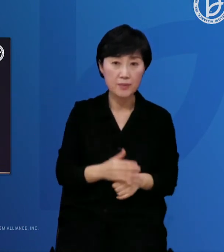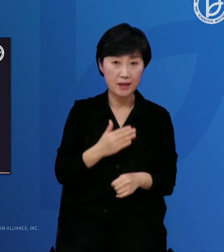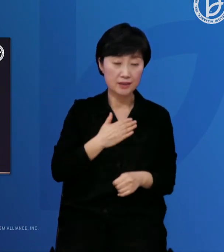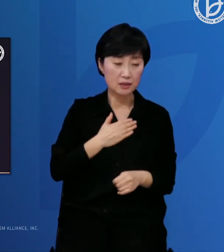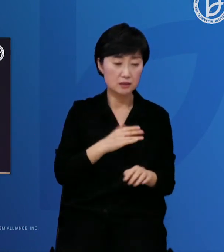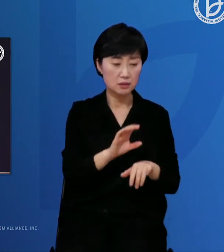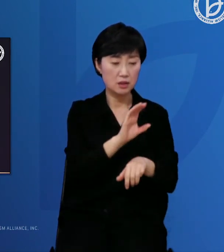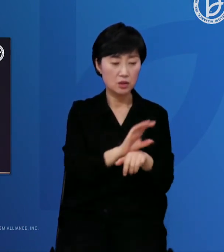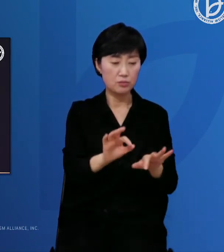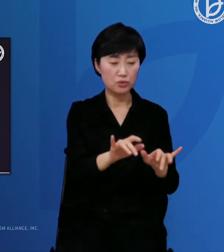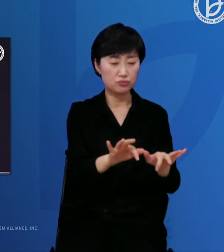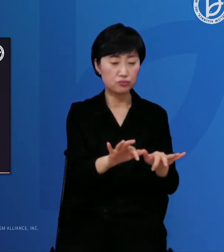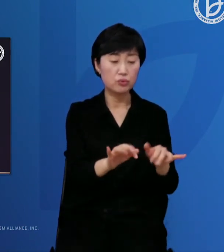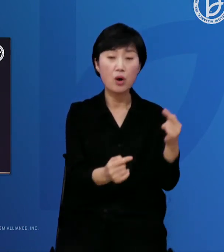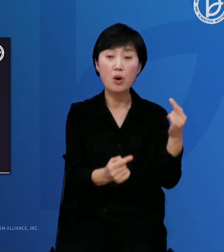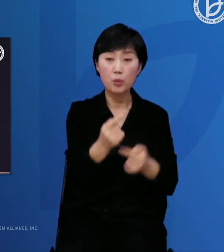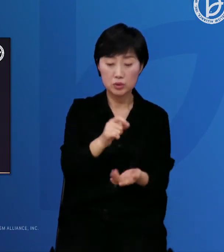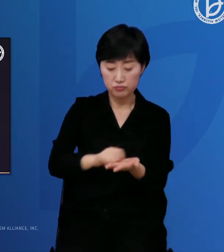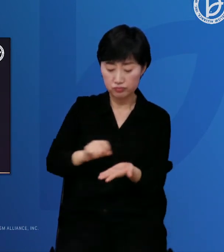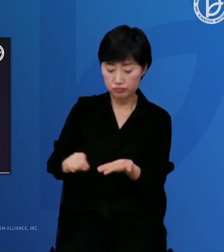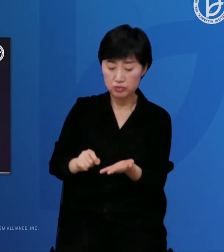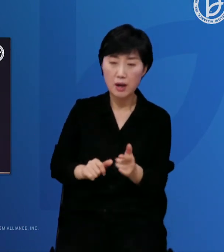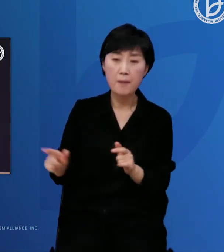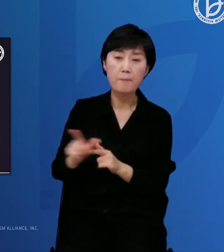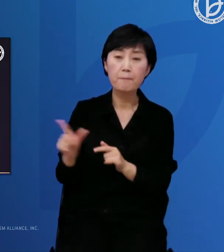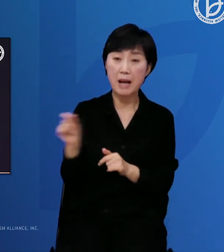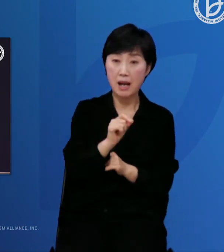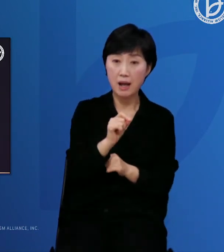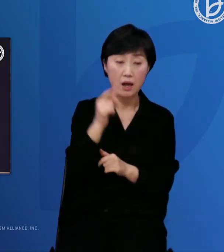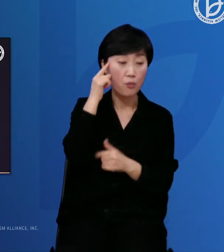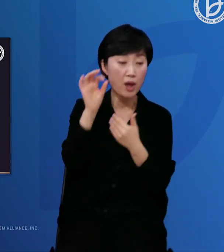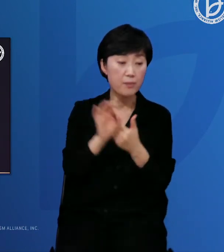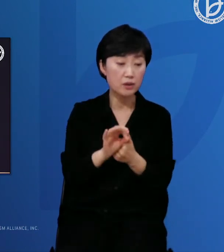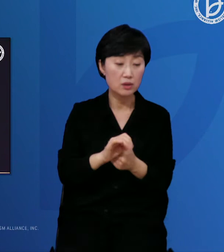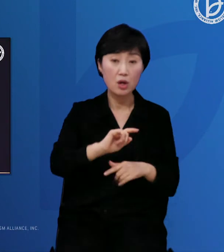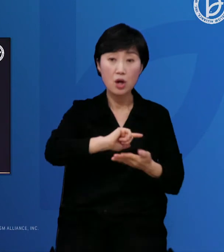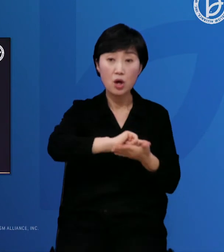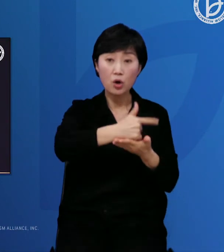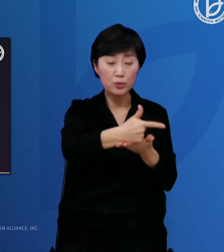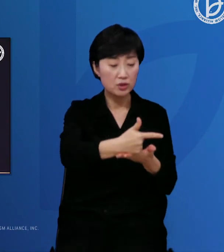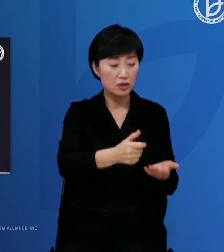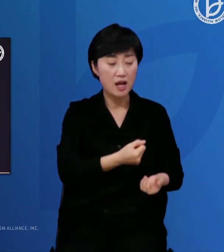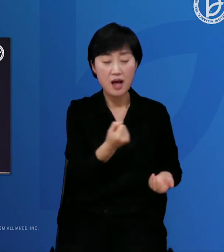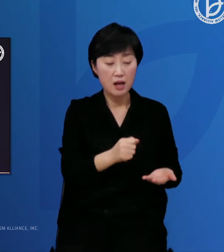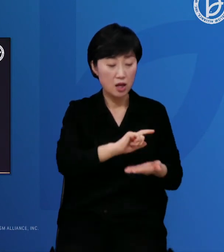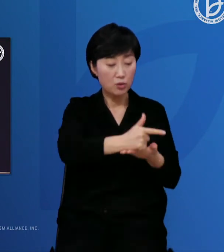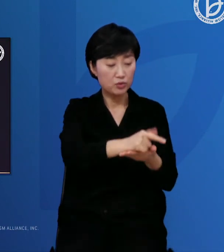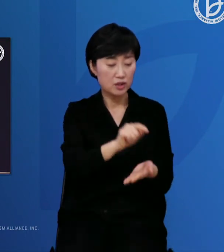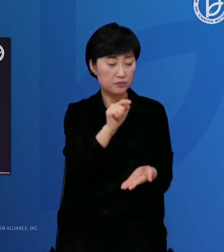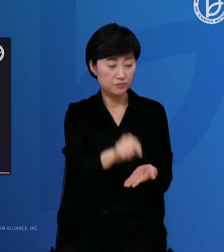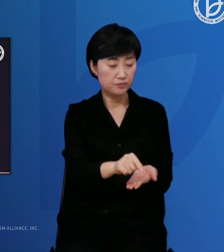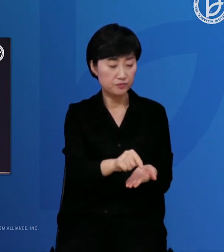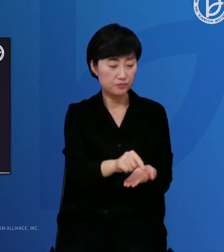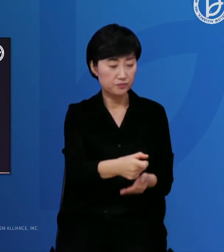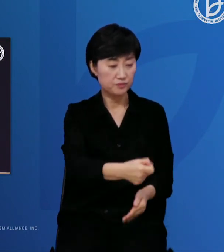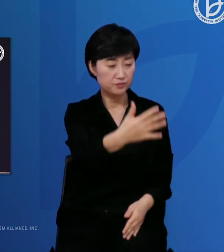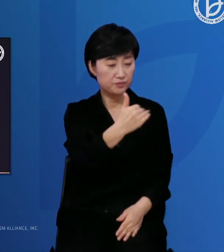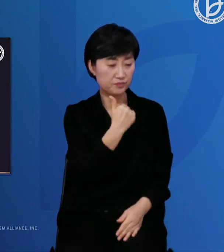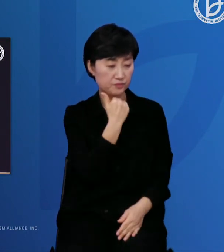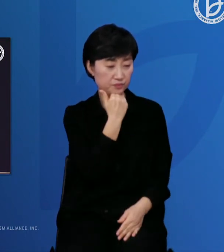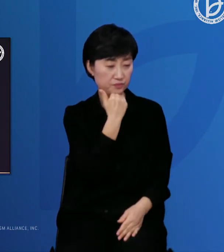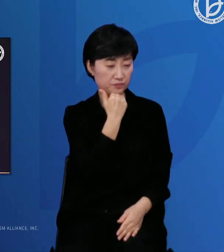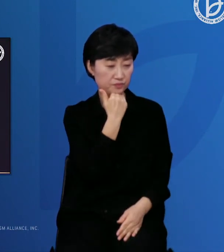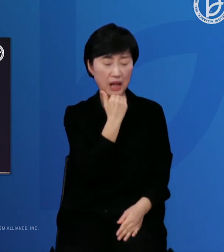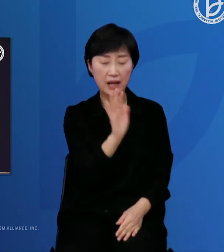쓰는 게 더 빨라요. 왜냐? 컴퓨터는 들고 나면 피곤해야 되는데 이건 그냥 하면 되니까. And so there's so much that I need to write down, so much preparation I need to